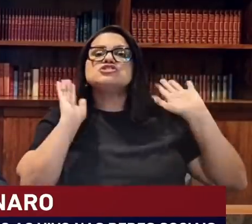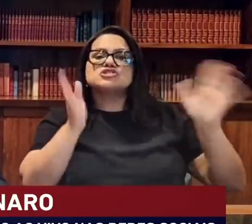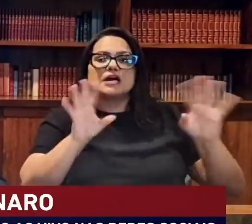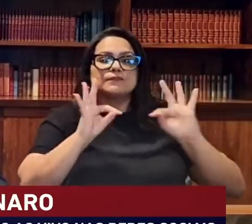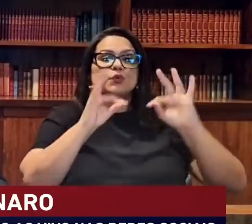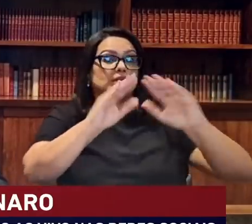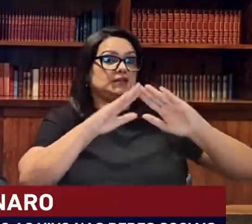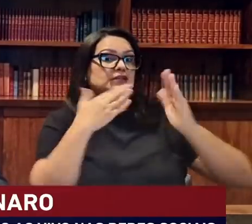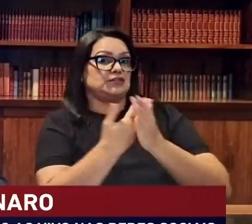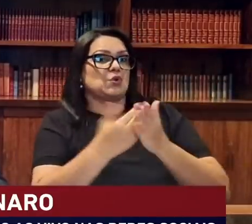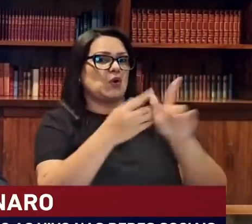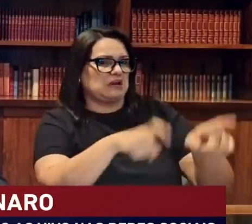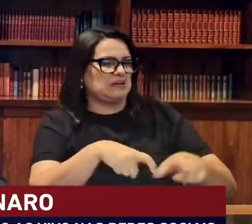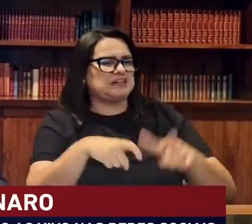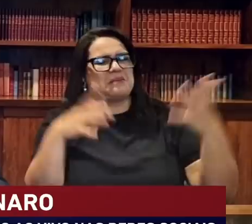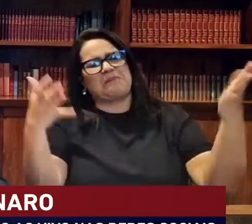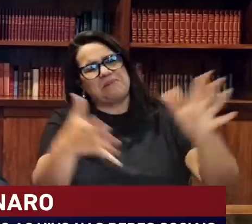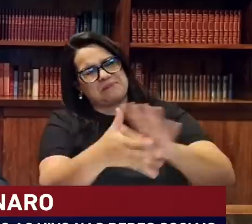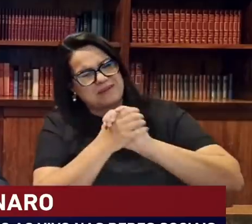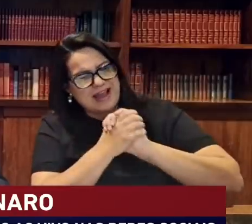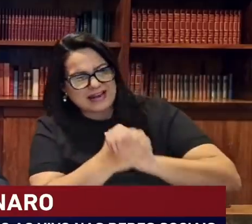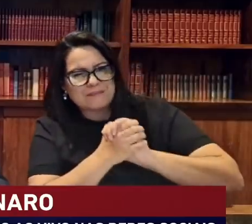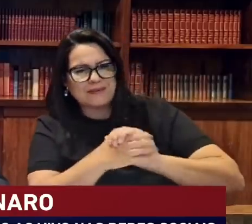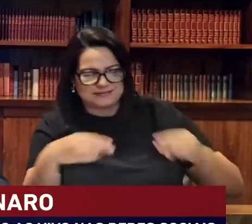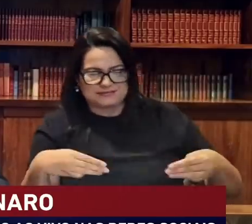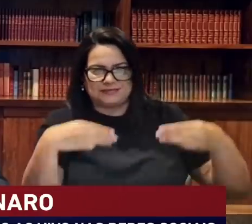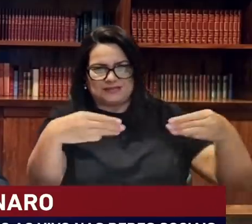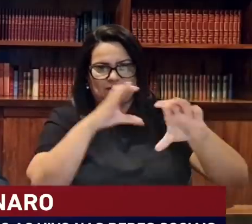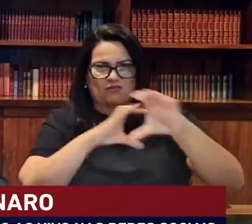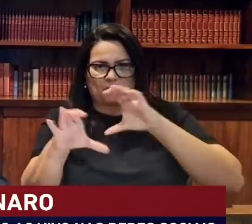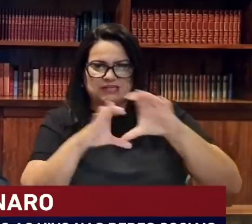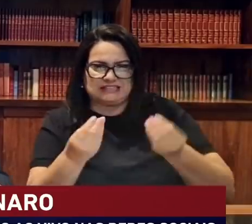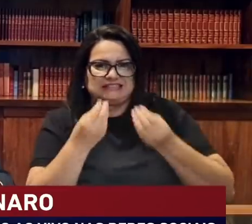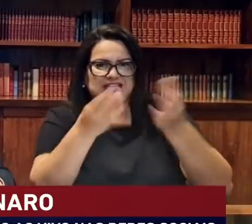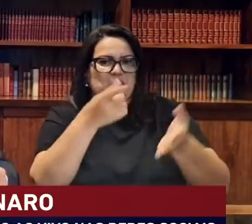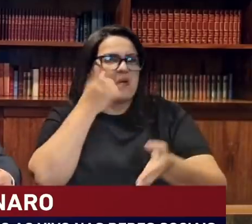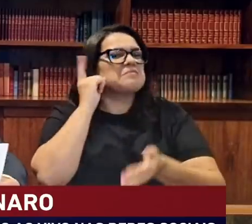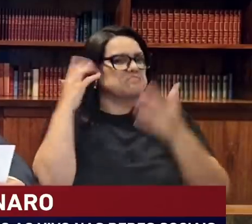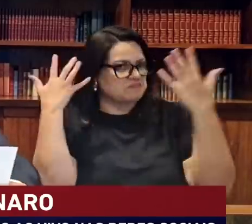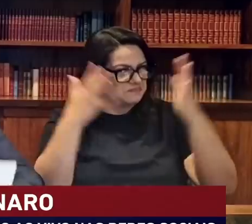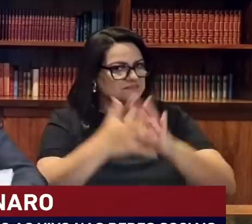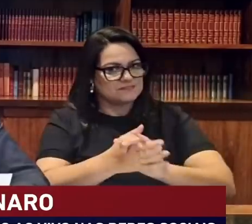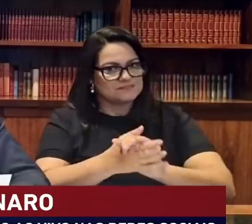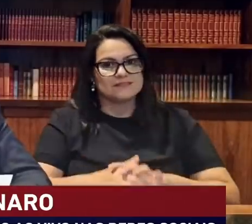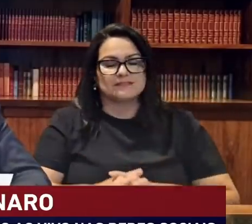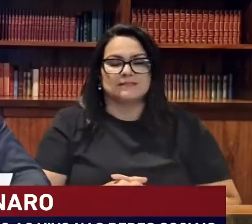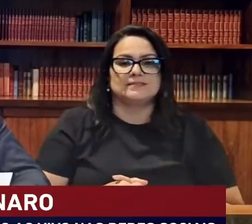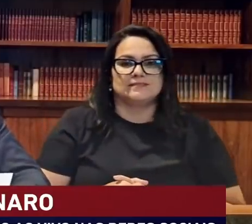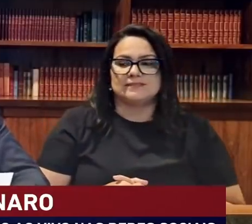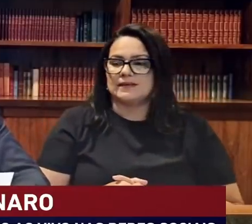escolas rurais. Parabéns, Ministério das Comunicações, por essa entrega ontem. Continuando aqui, vamos lá.